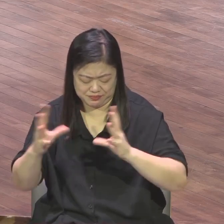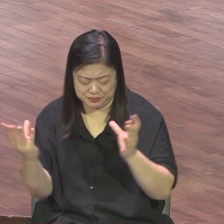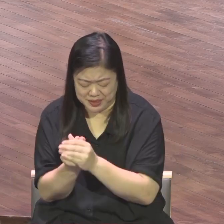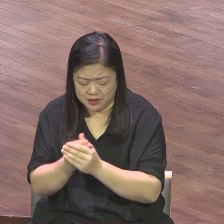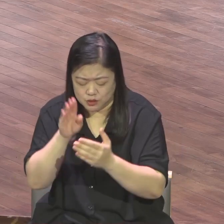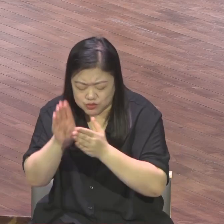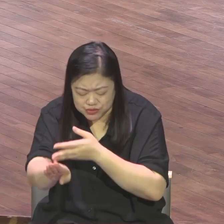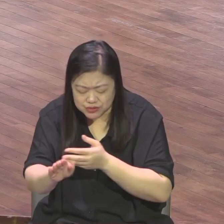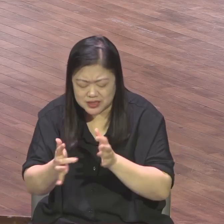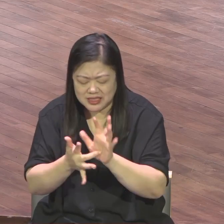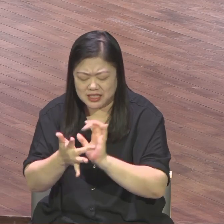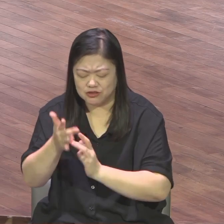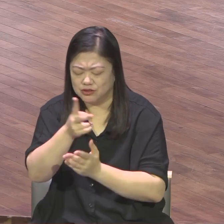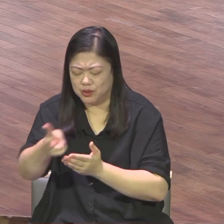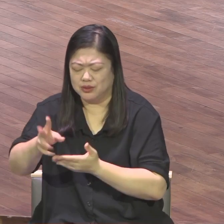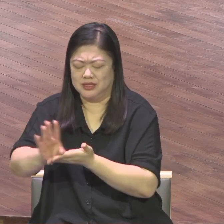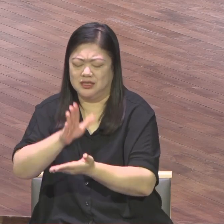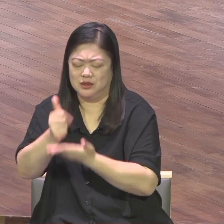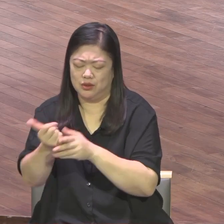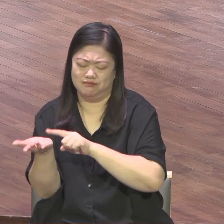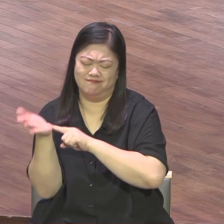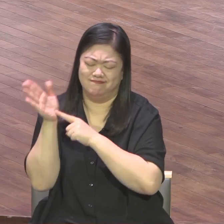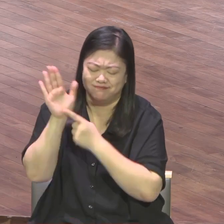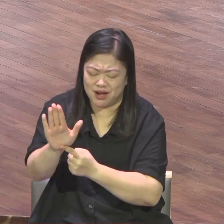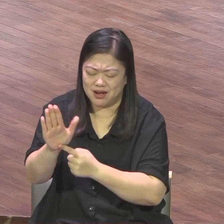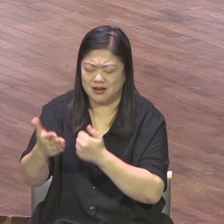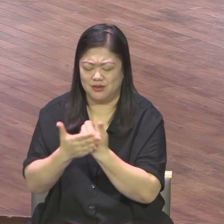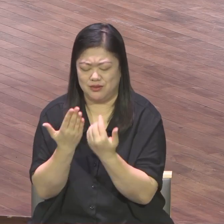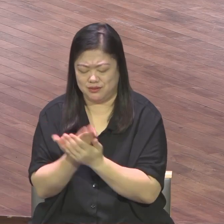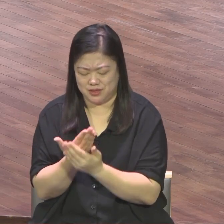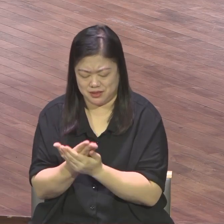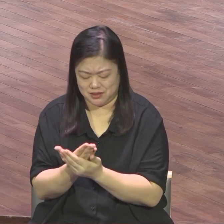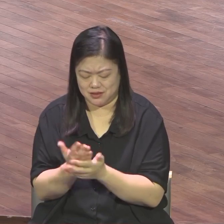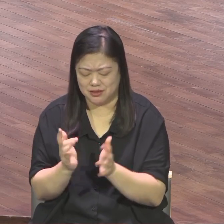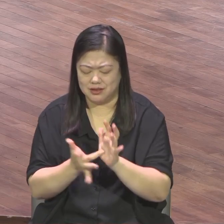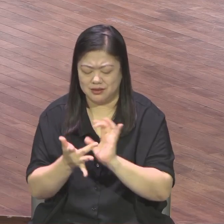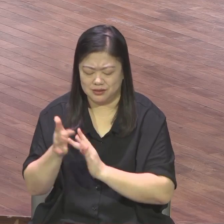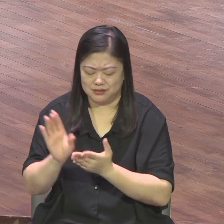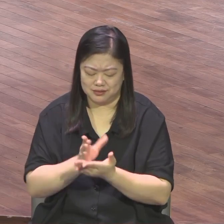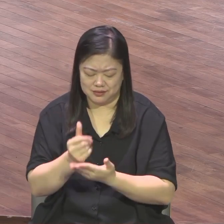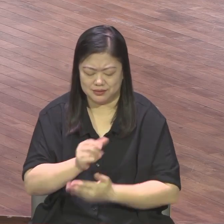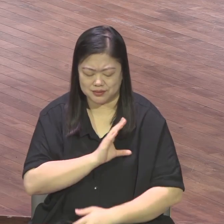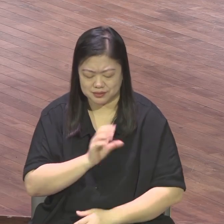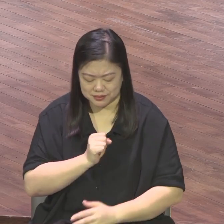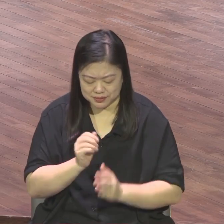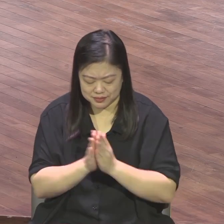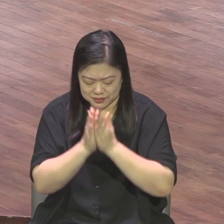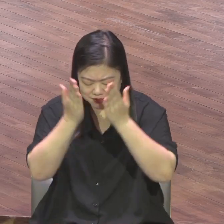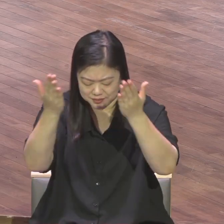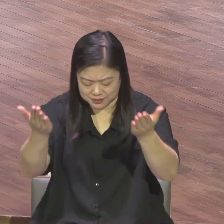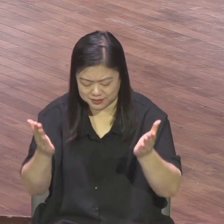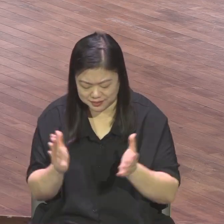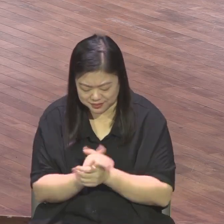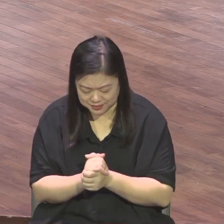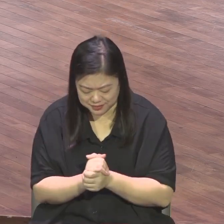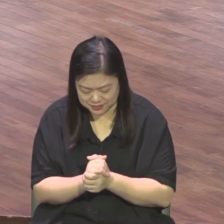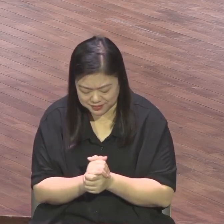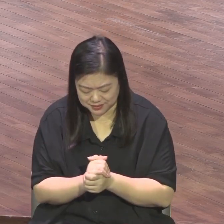고백하면서 체험하는 영혼 모든 가족들이 되게 하여 주옵소서. 예수 성 받들어 기도합니다. 아멘. 아멘.